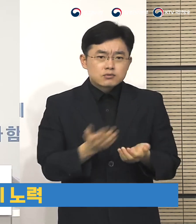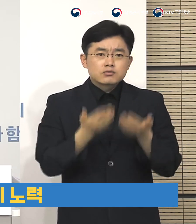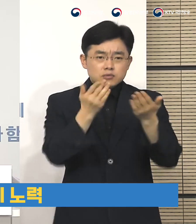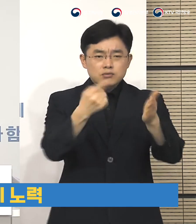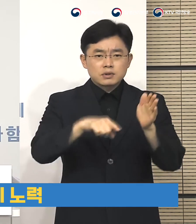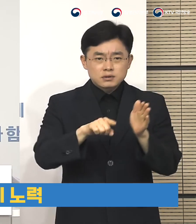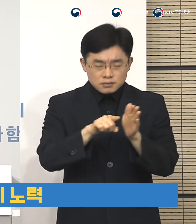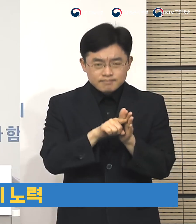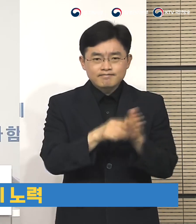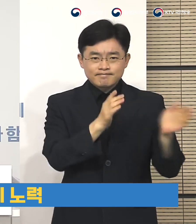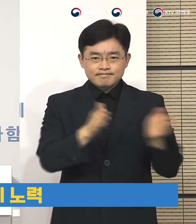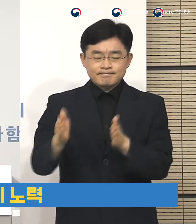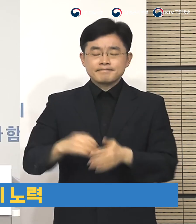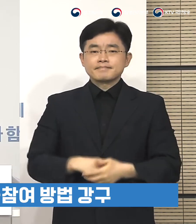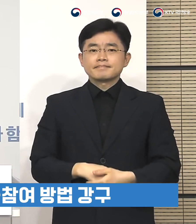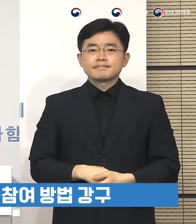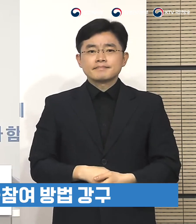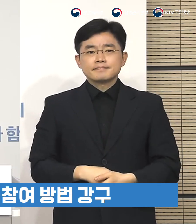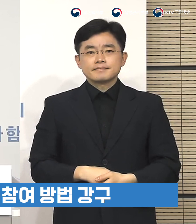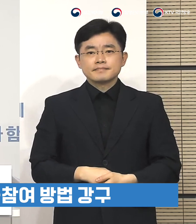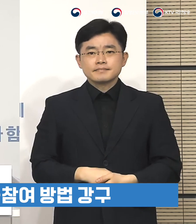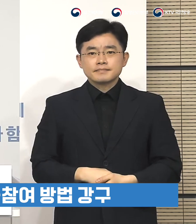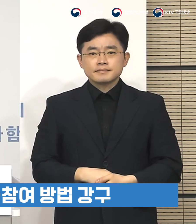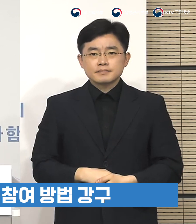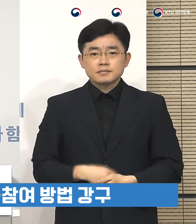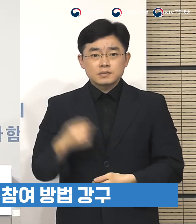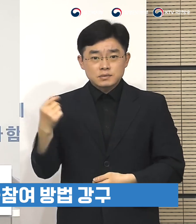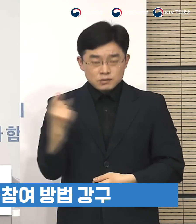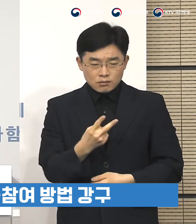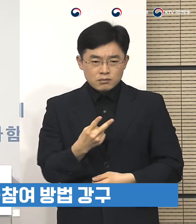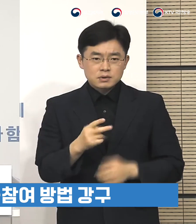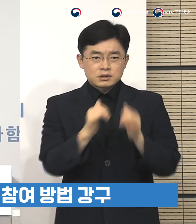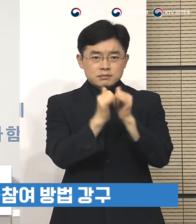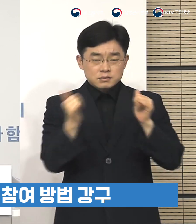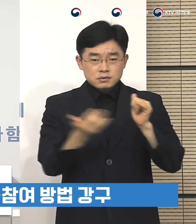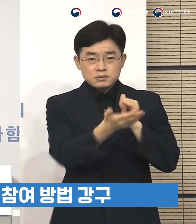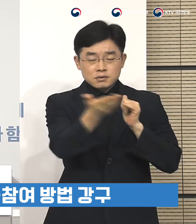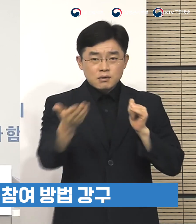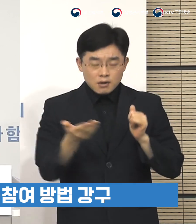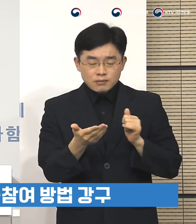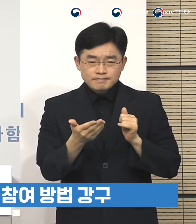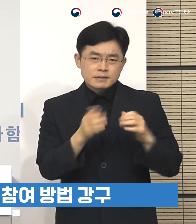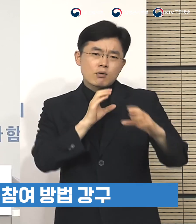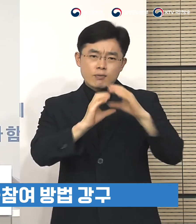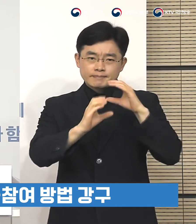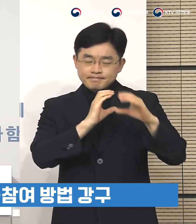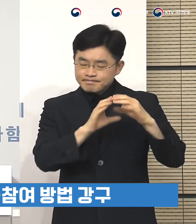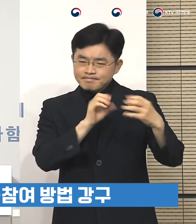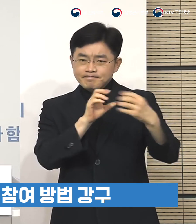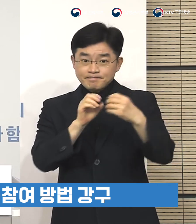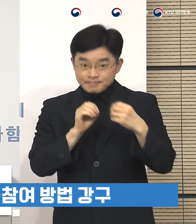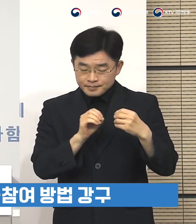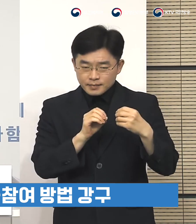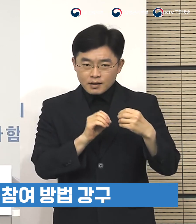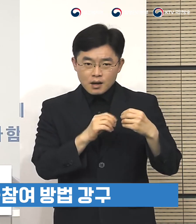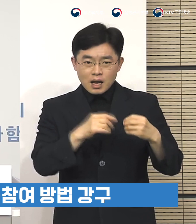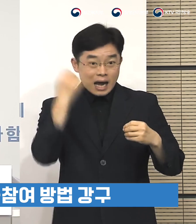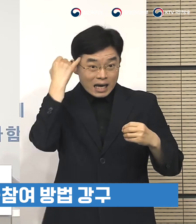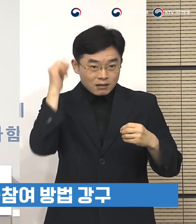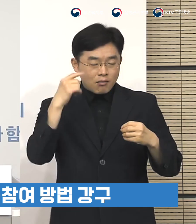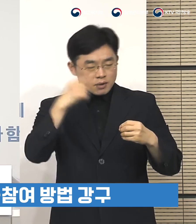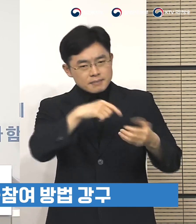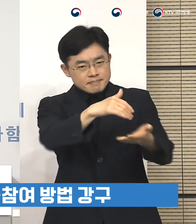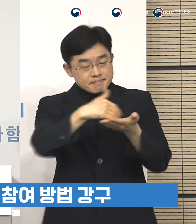세심하게 추진하겠습니다. 국민들과의 소통도 한층 더 강화해서 적극적인 의견 수렴과